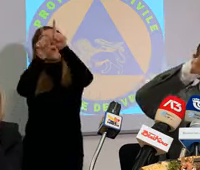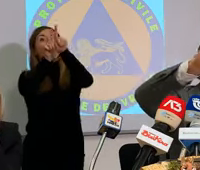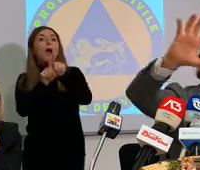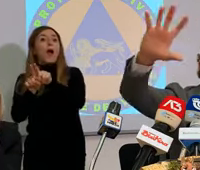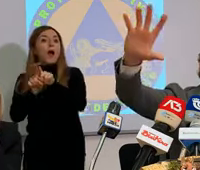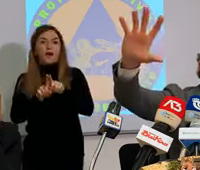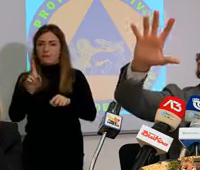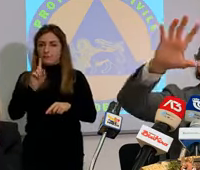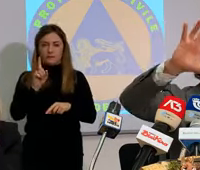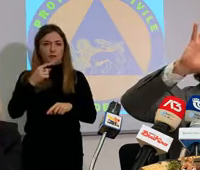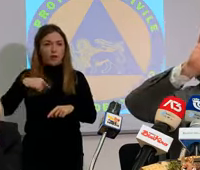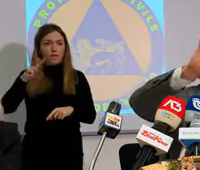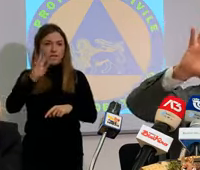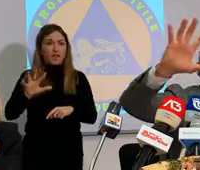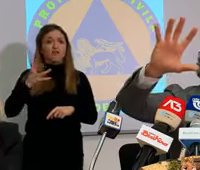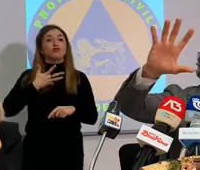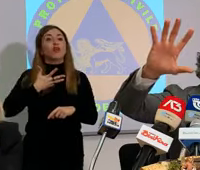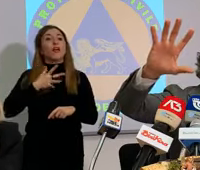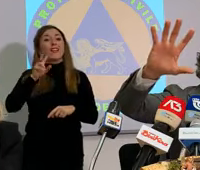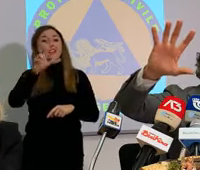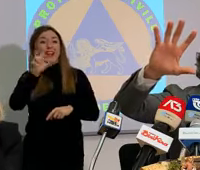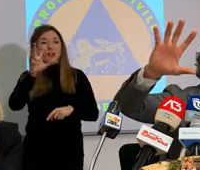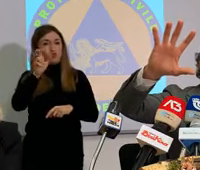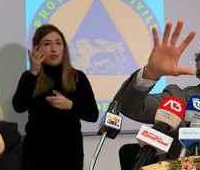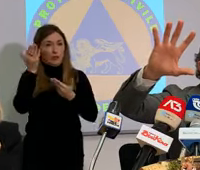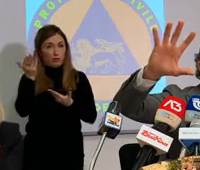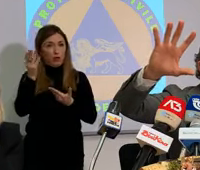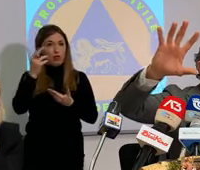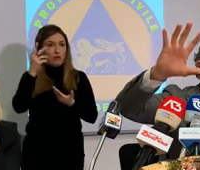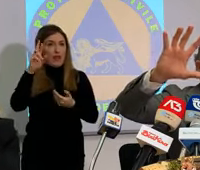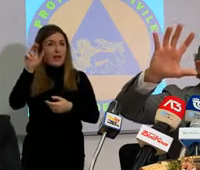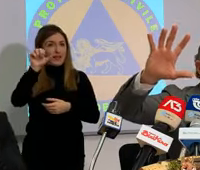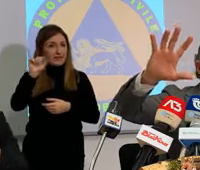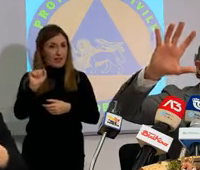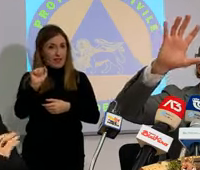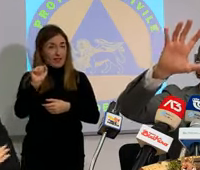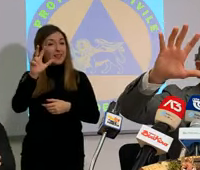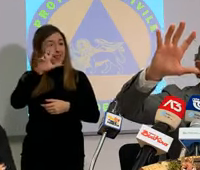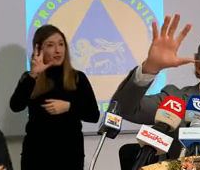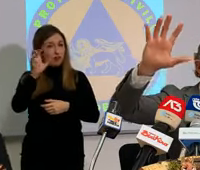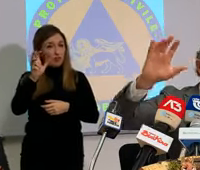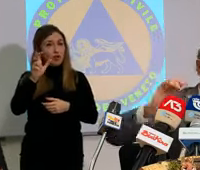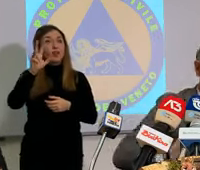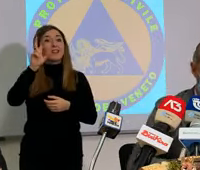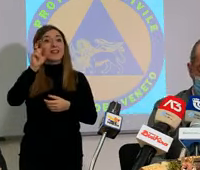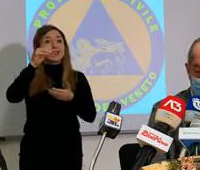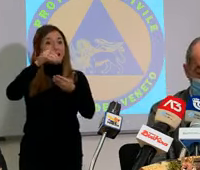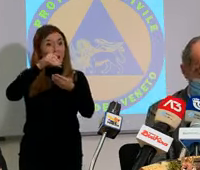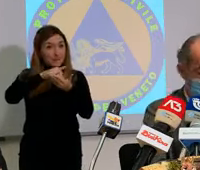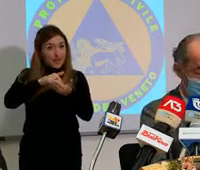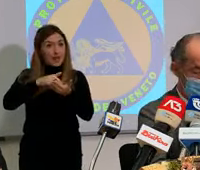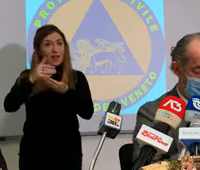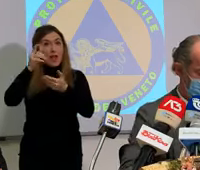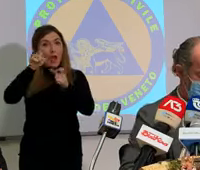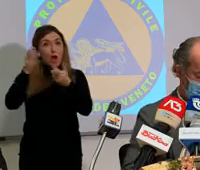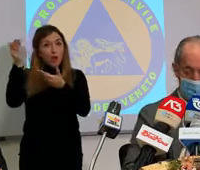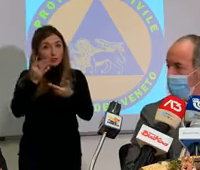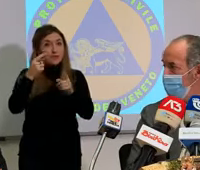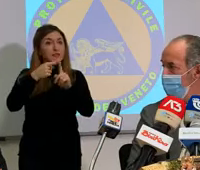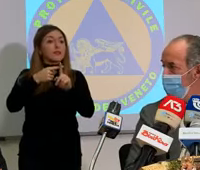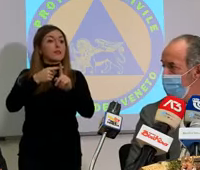ce l'abbiamo noi noi ne abbiamo 300 in veneto rsa abbiamo 300 rsa 30 mila ospiti e 30.000 operatori